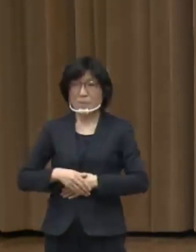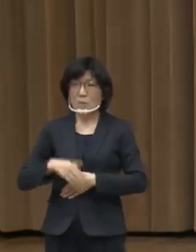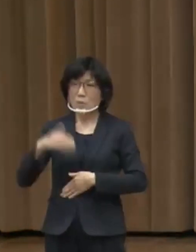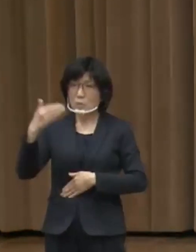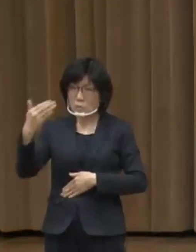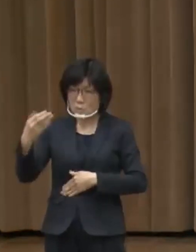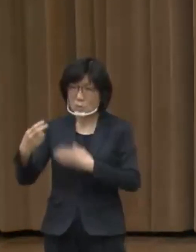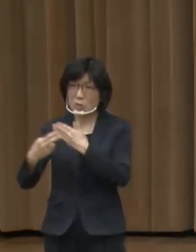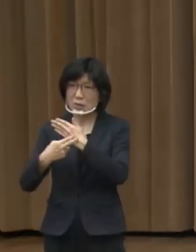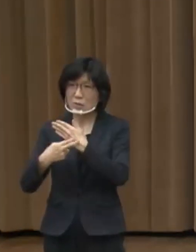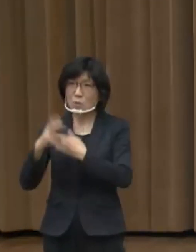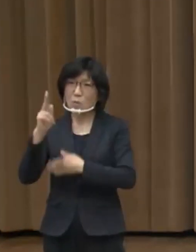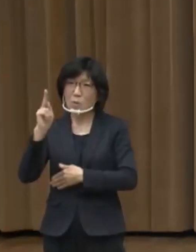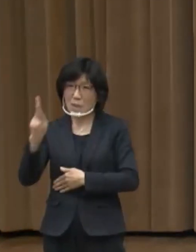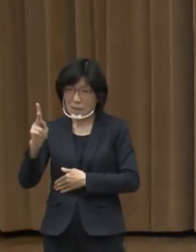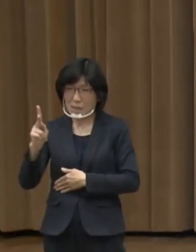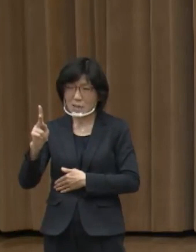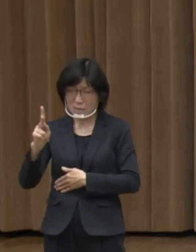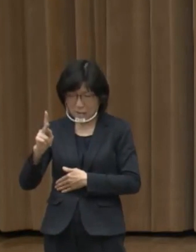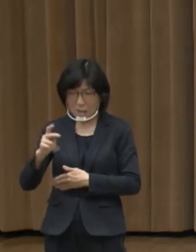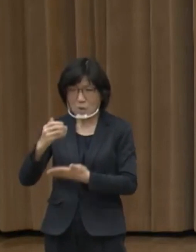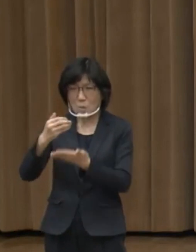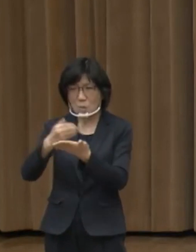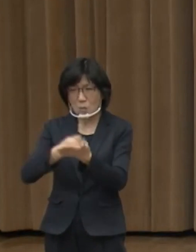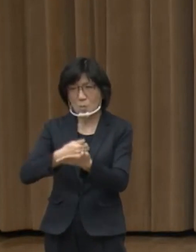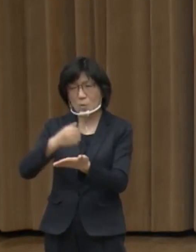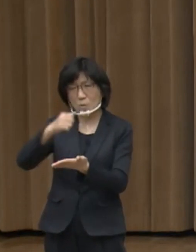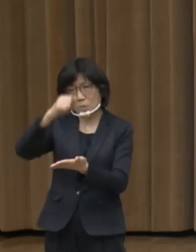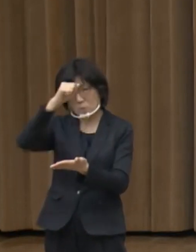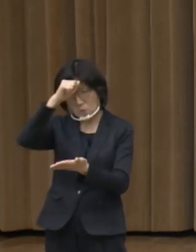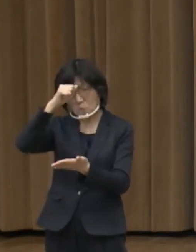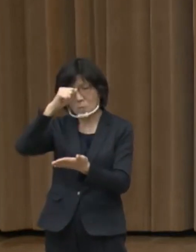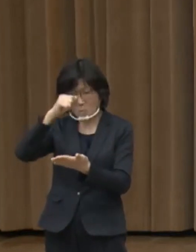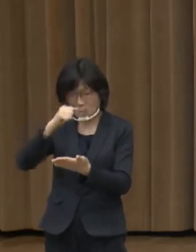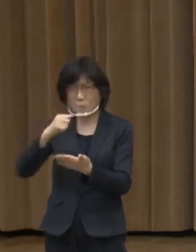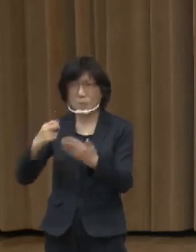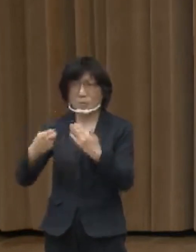9診療科において後遺症外来を実施していただき、